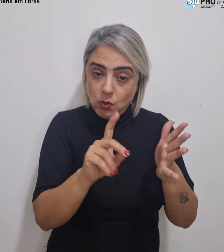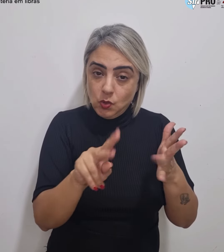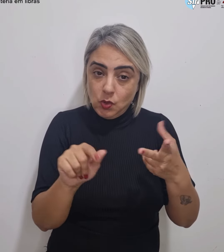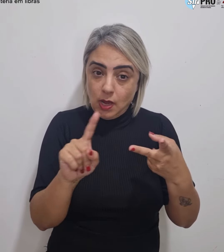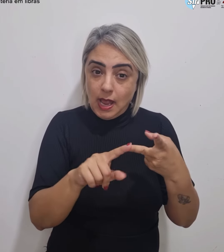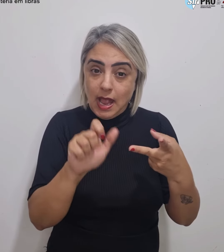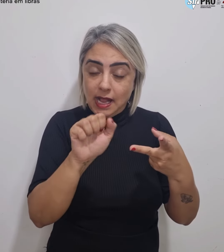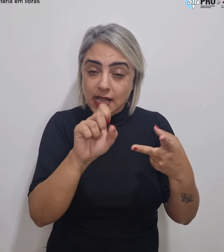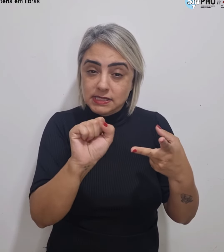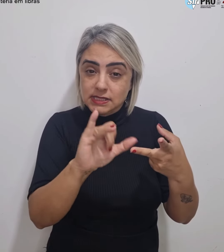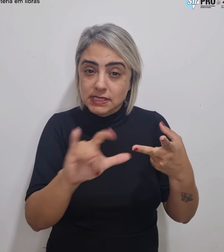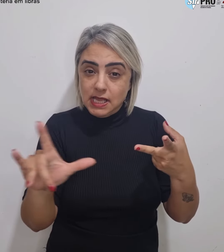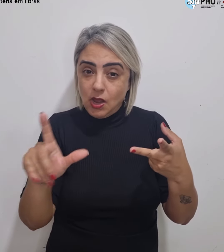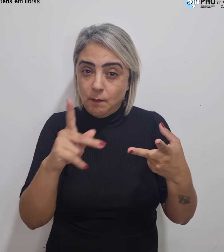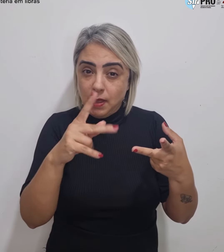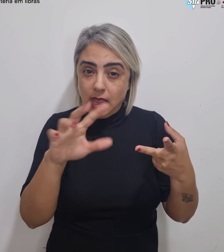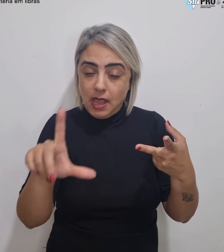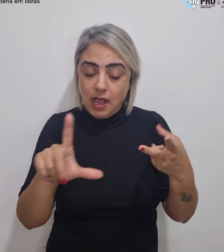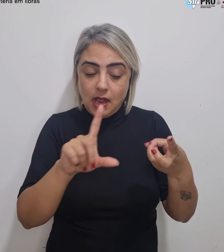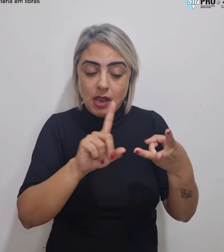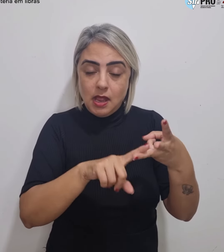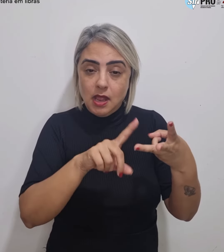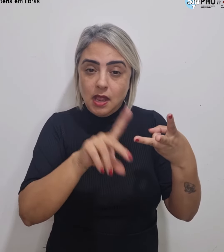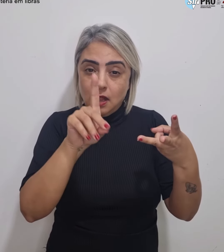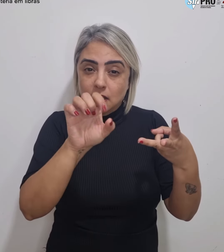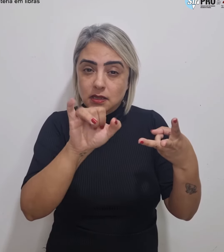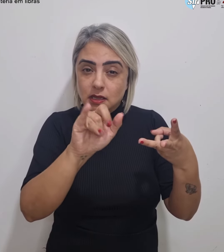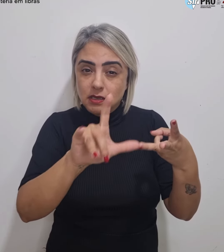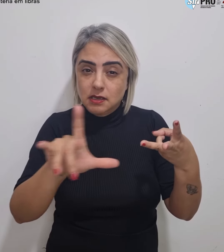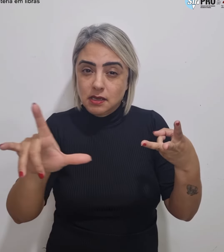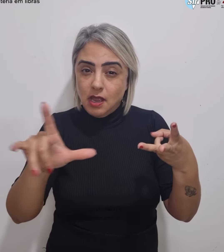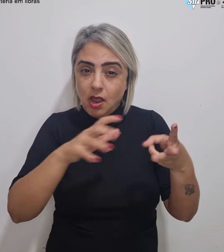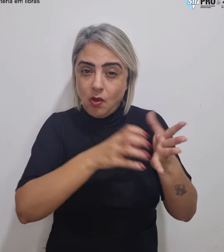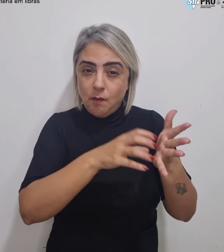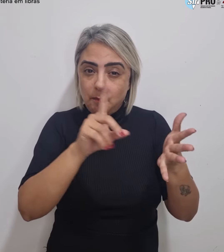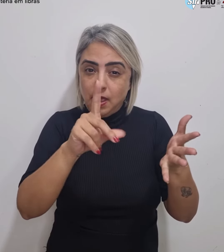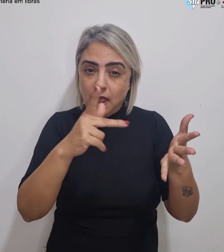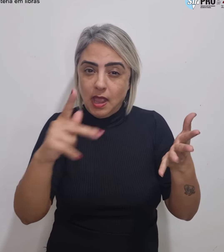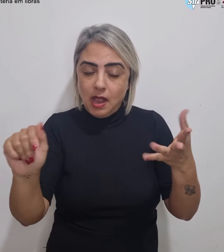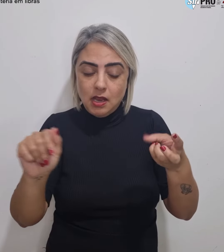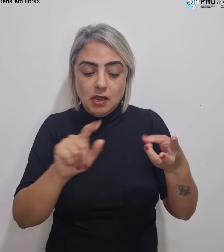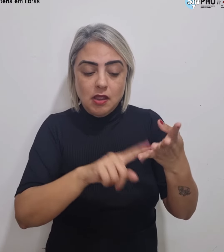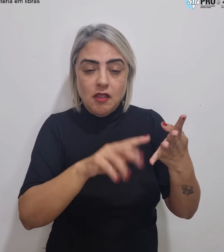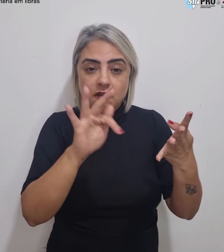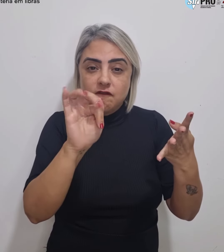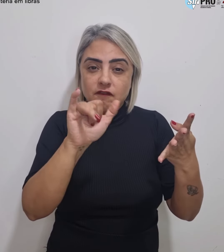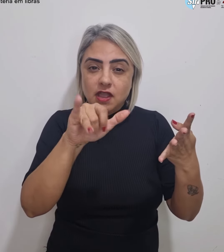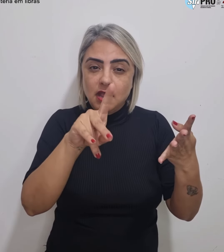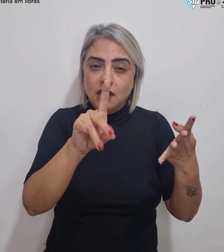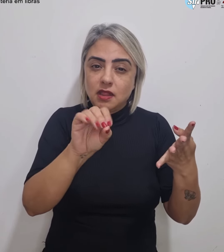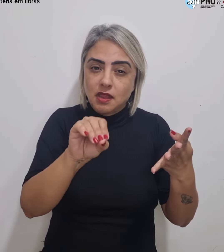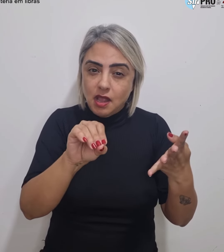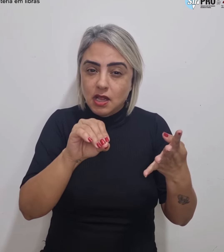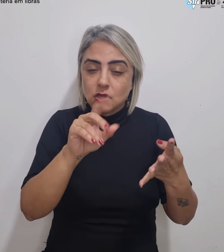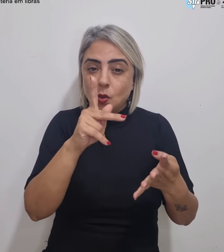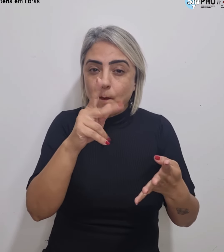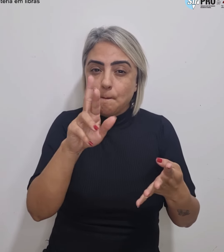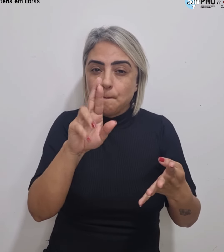Maia, PL, Daniel Donizete, do PL, Fernando Fernandes, do PROS, João